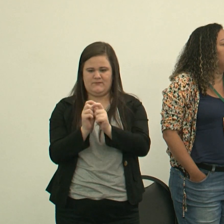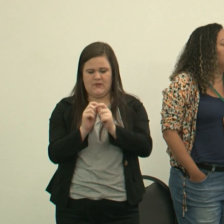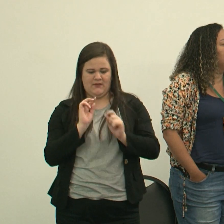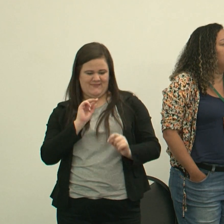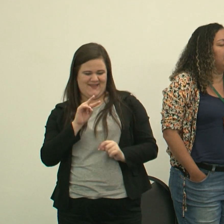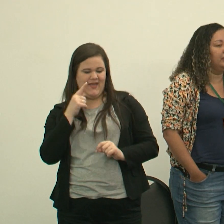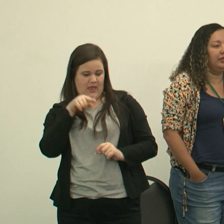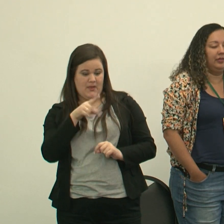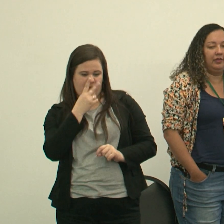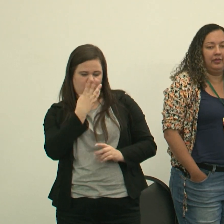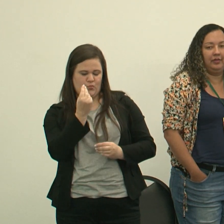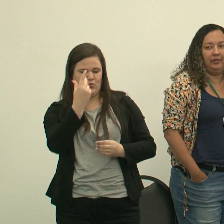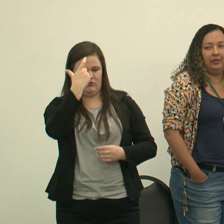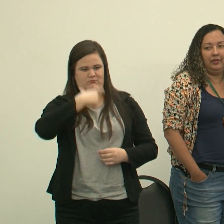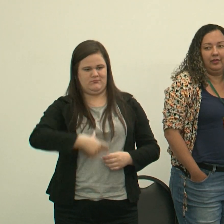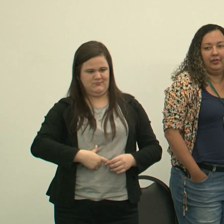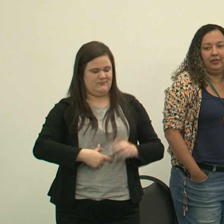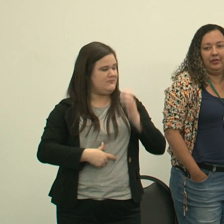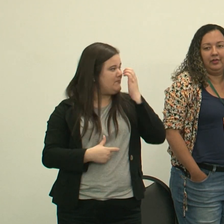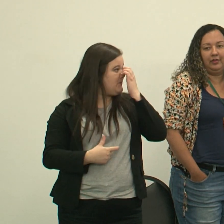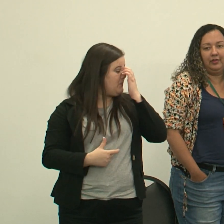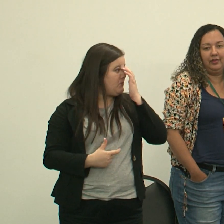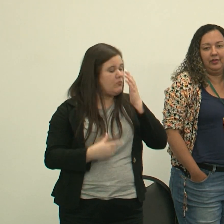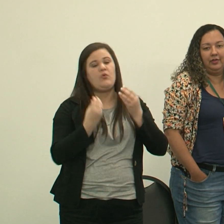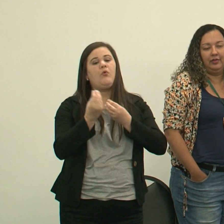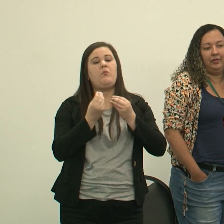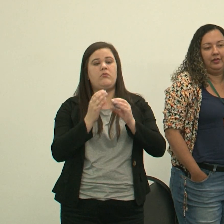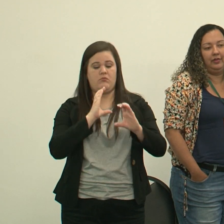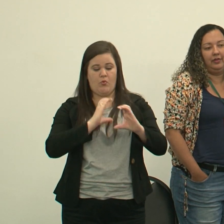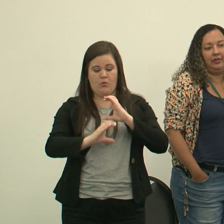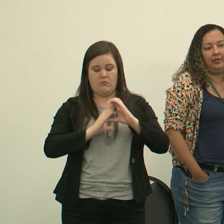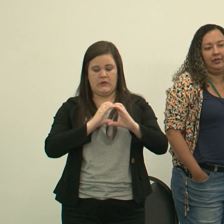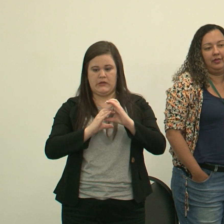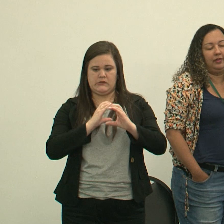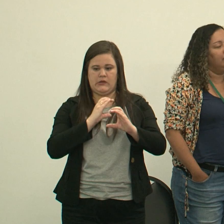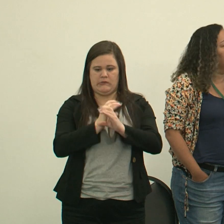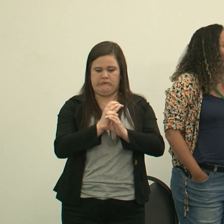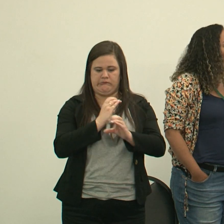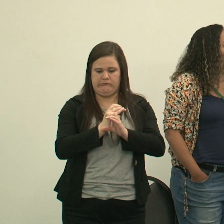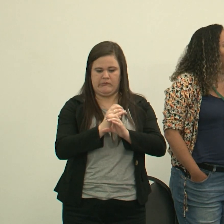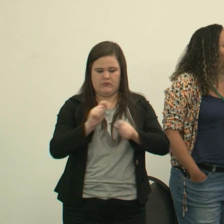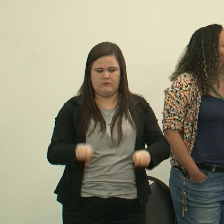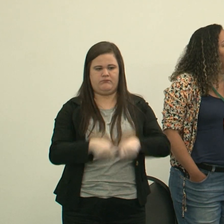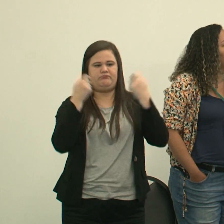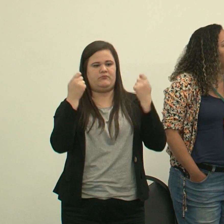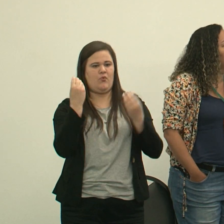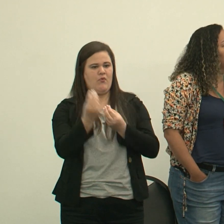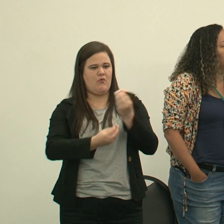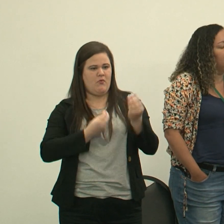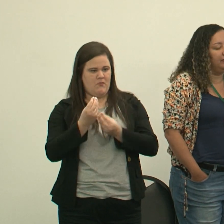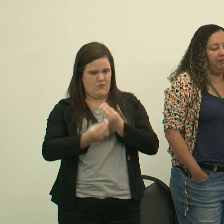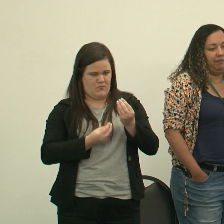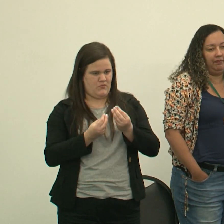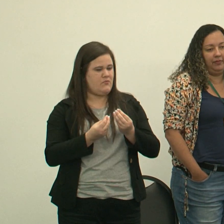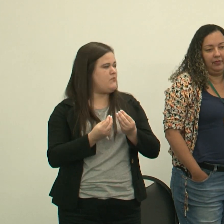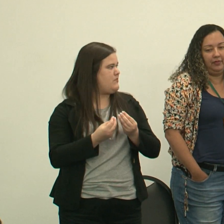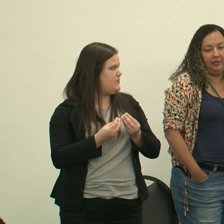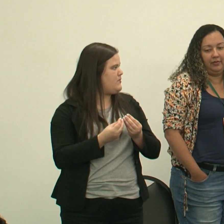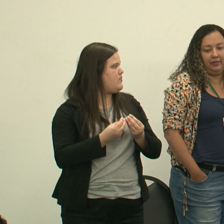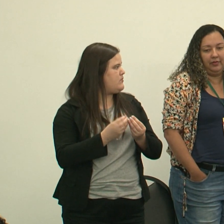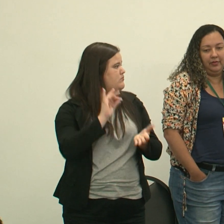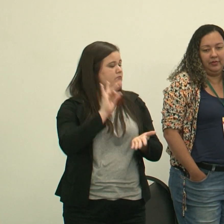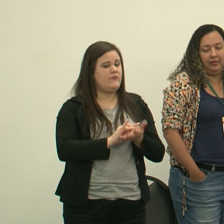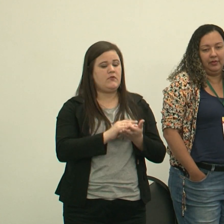comigo. Então, repara, como derrotar as barreiras de comunicação em jantares festivos? O que ele, na verdade, vai construindo